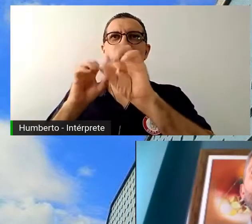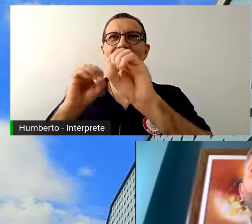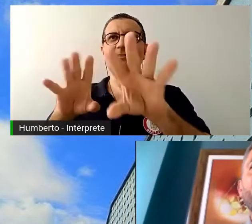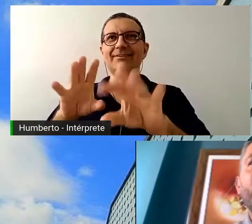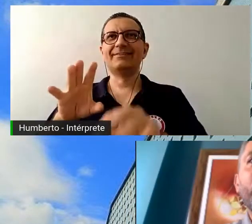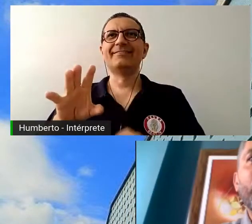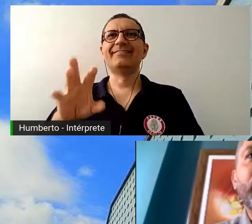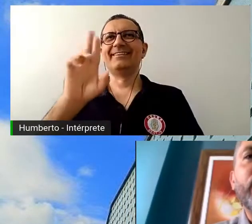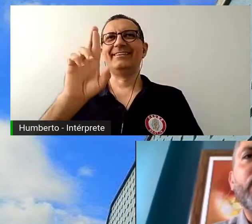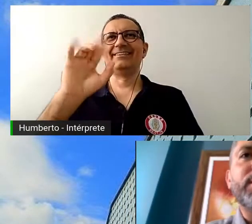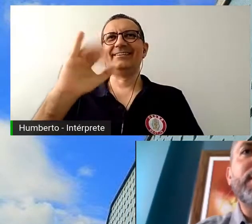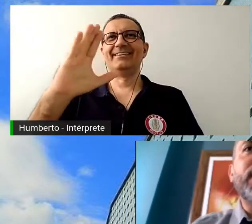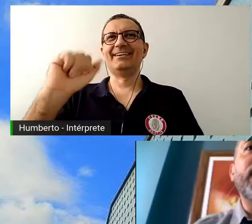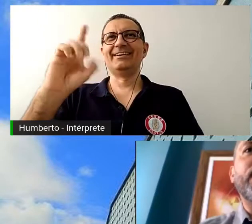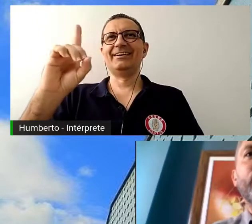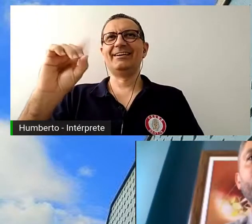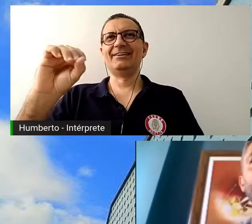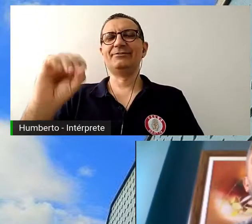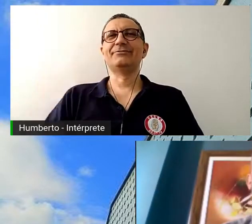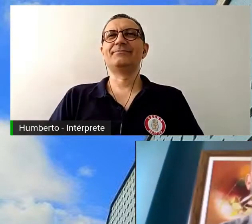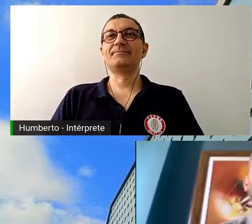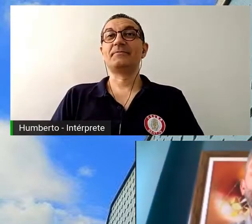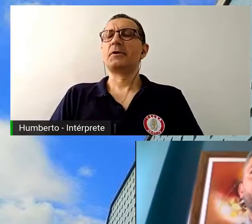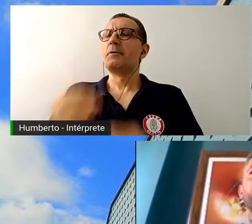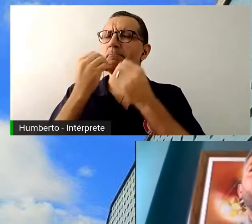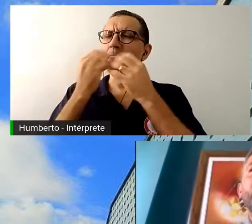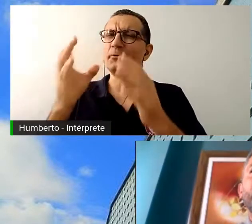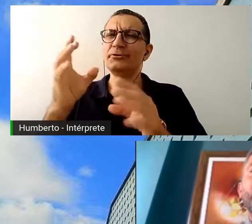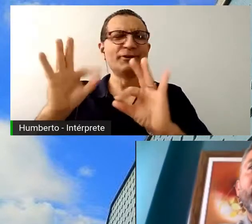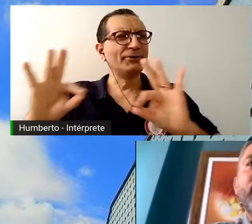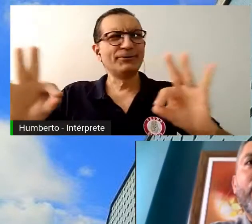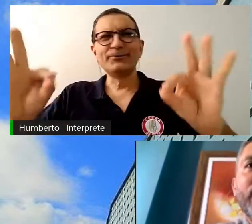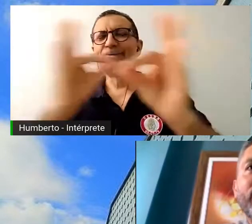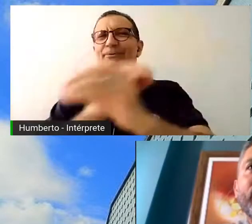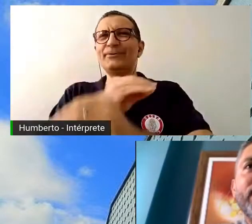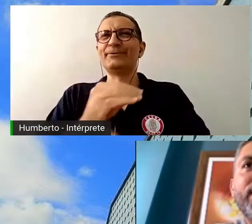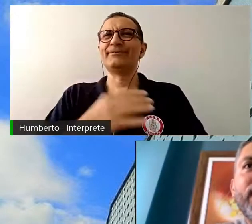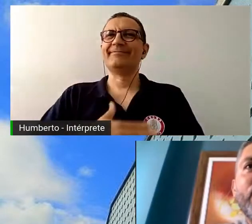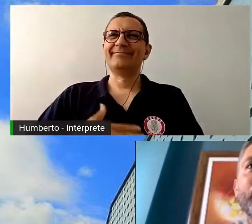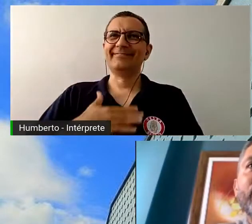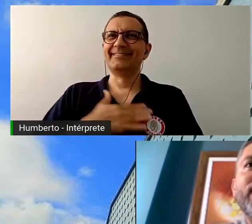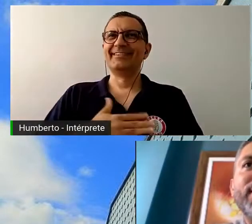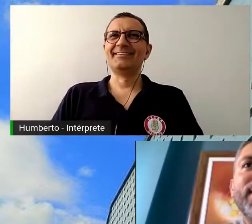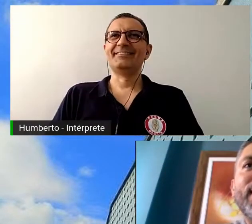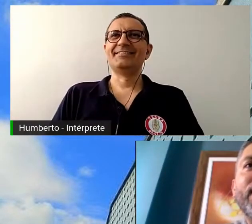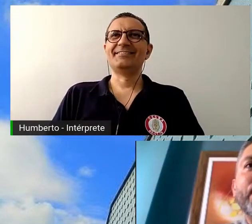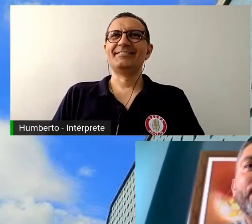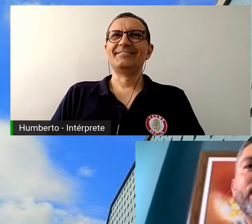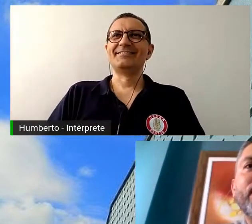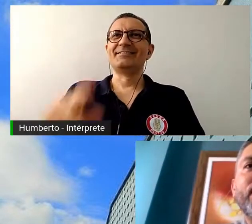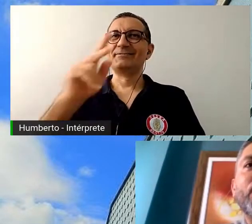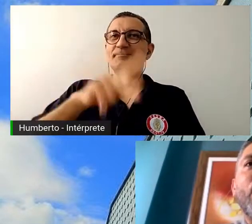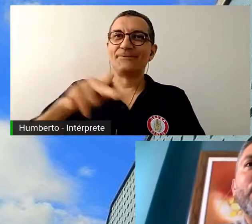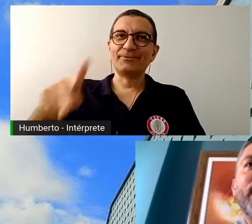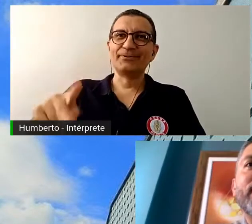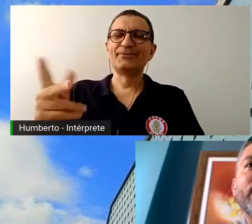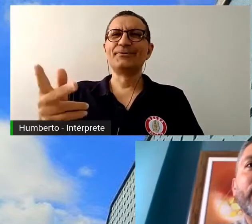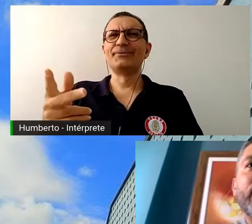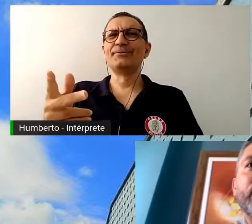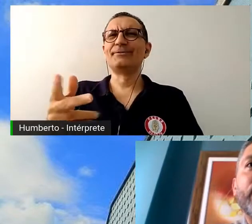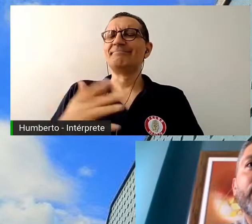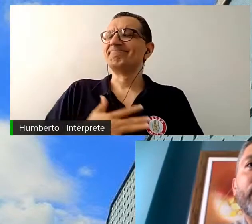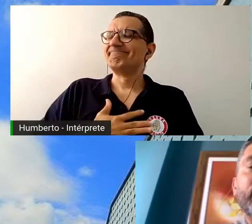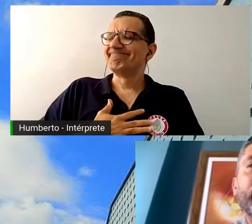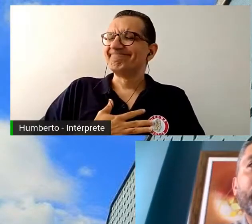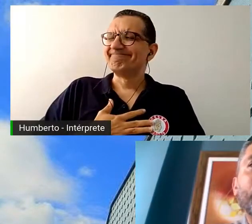Bom dia a todos e a todas, bom dia, professor Roberto Mello, é um prazer revê-lo, mesmo que seja